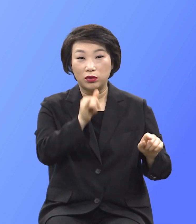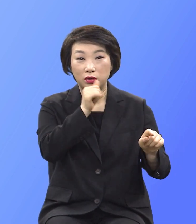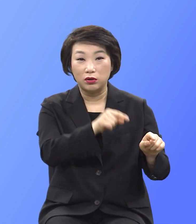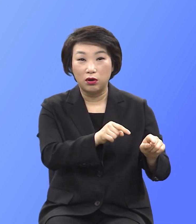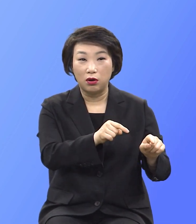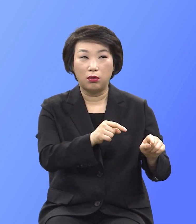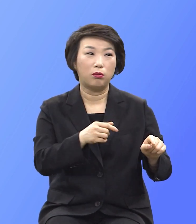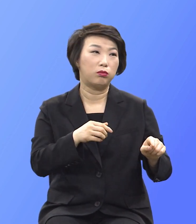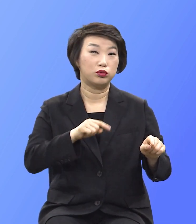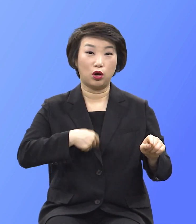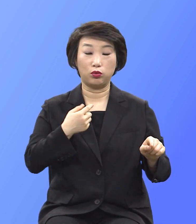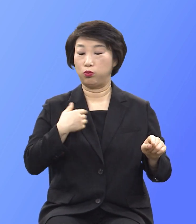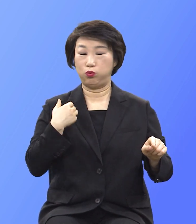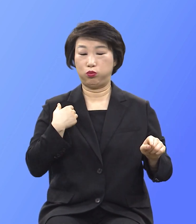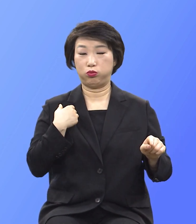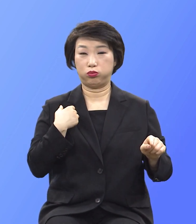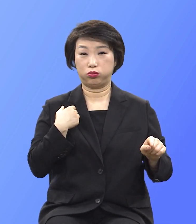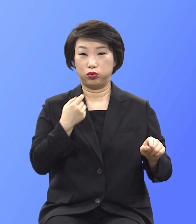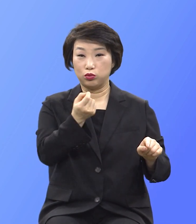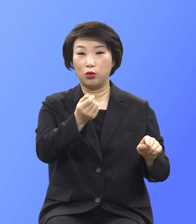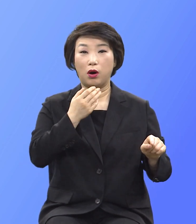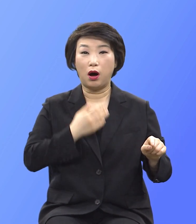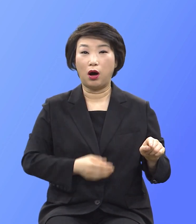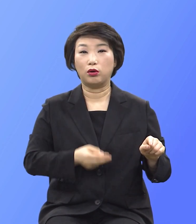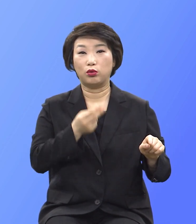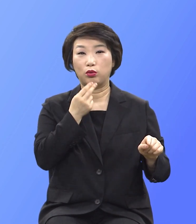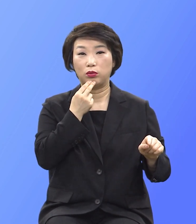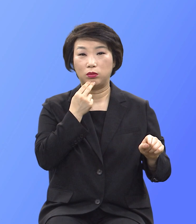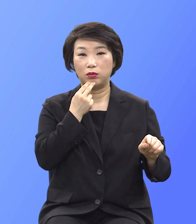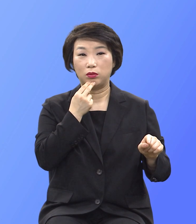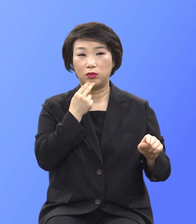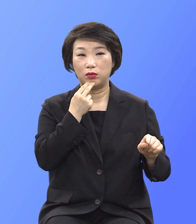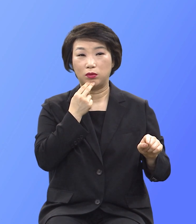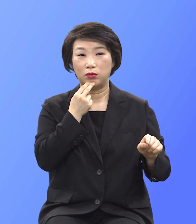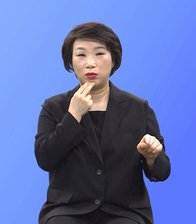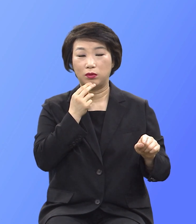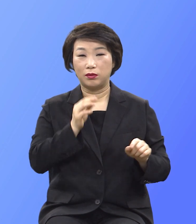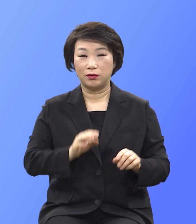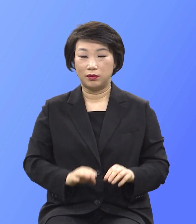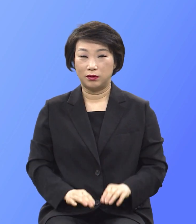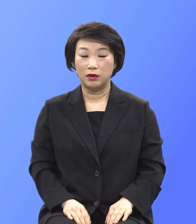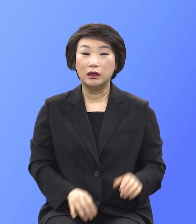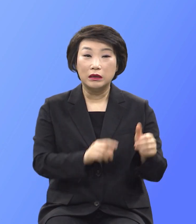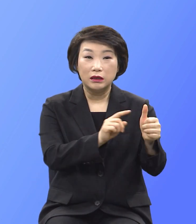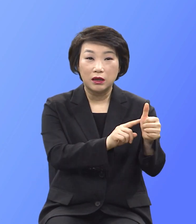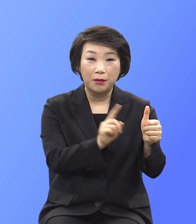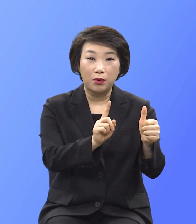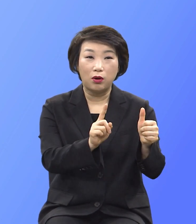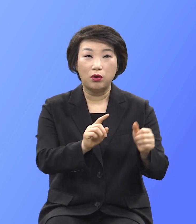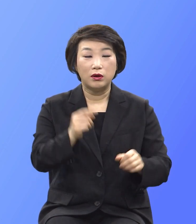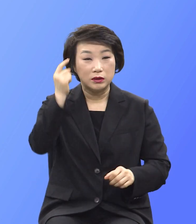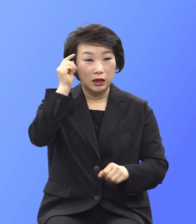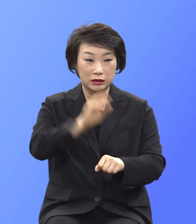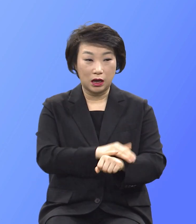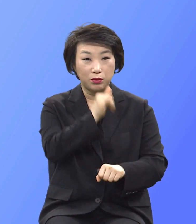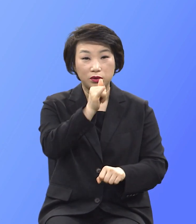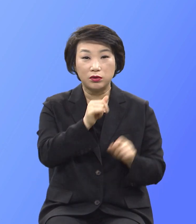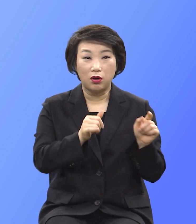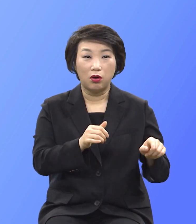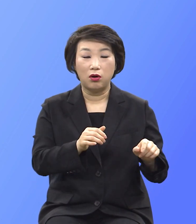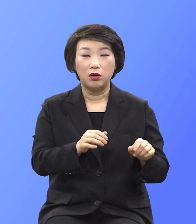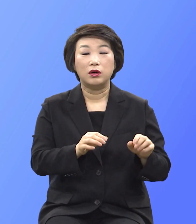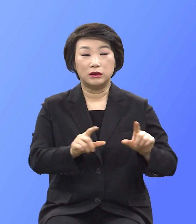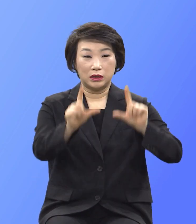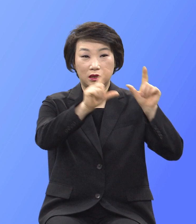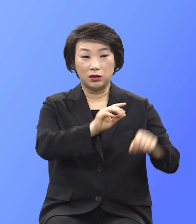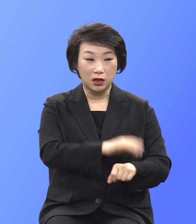대해서 본인은 전혀 모르고 있기에, 그래서 그 사람들은 잘못된 생각을 가지고